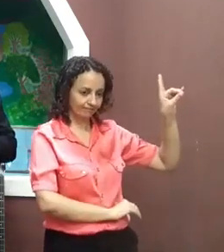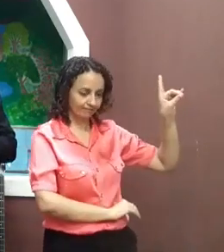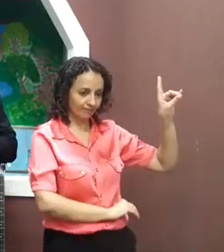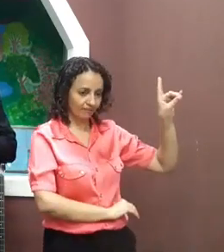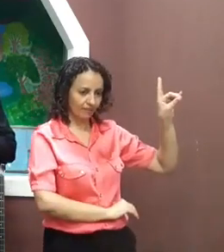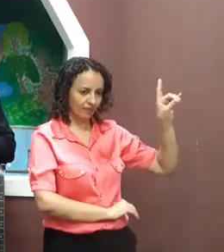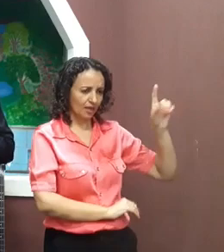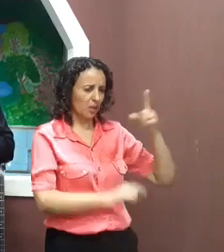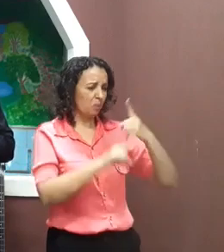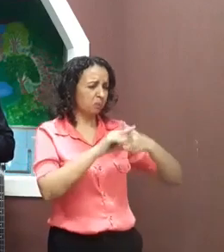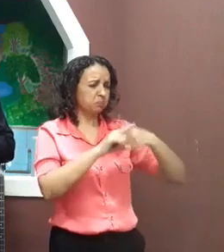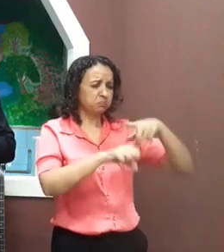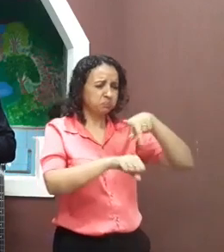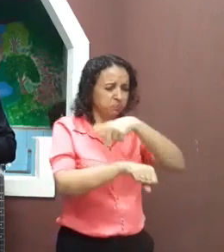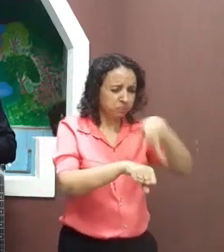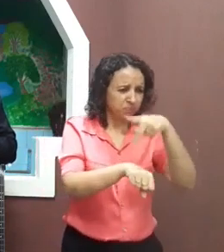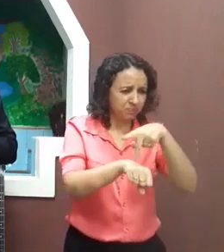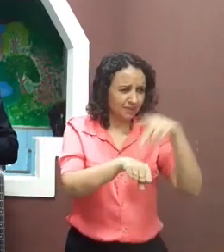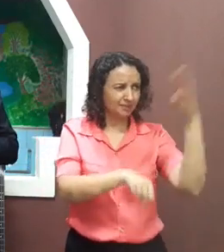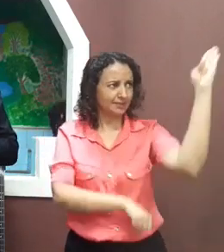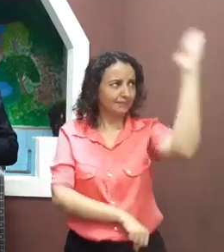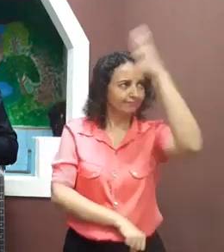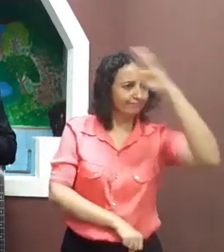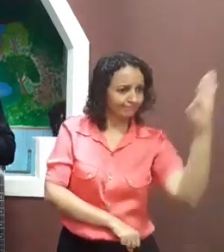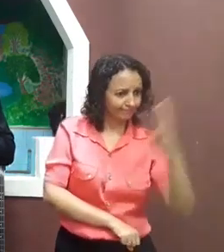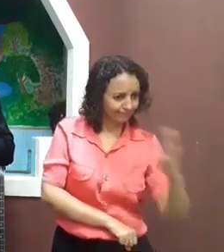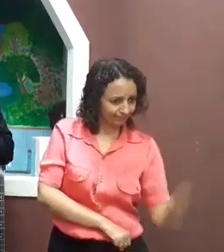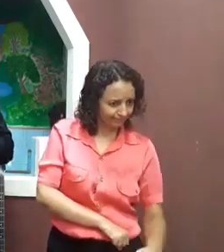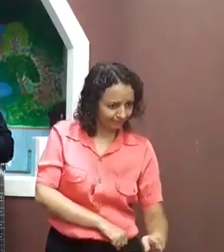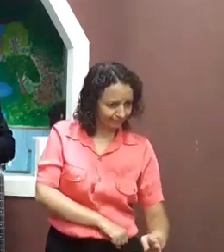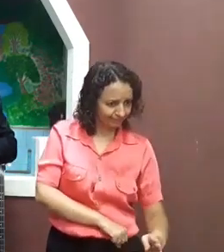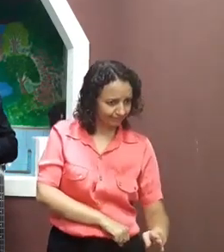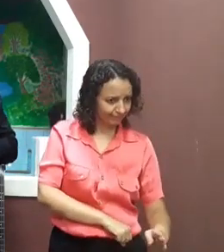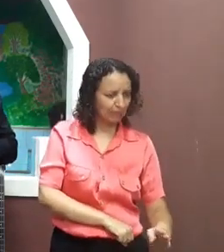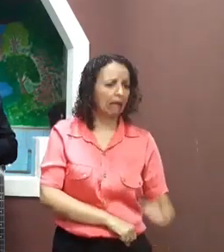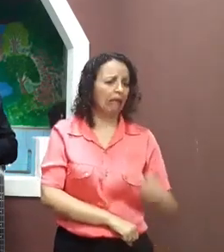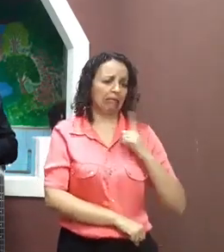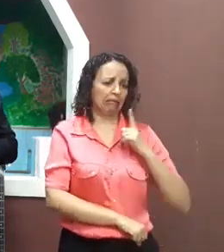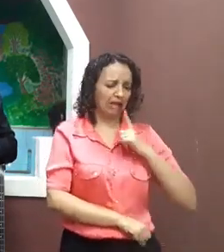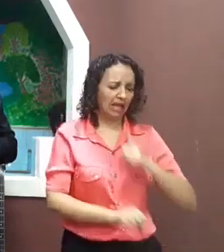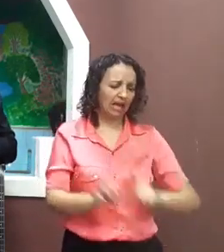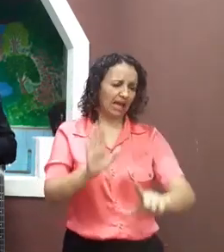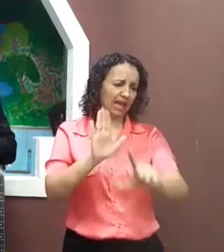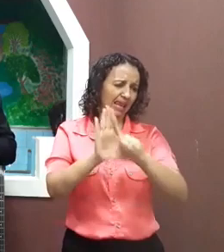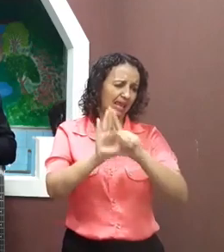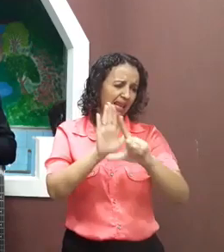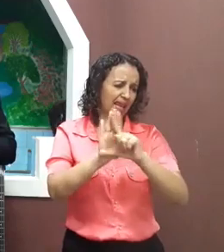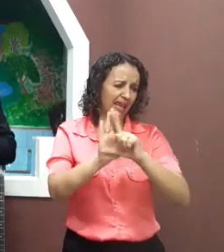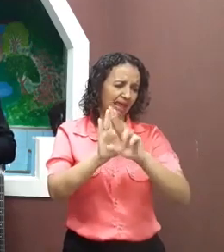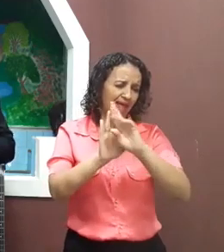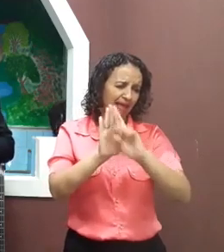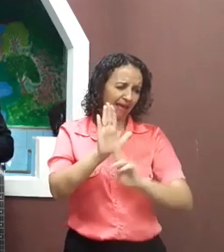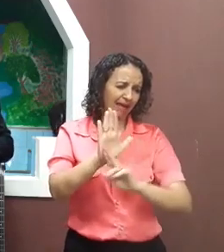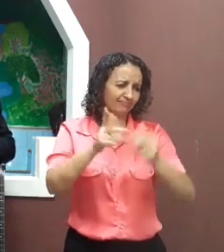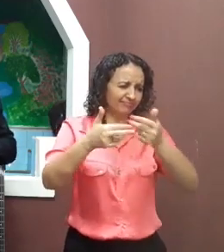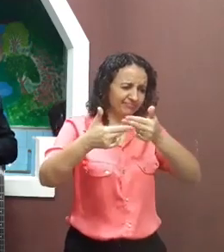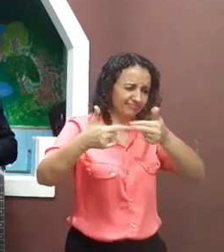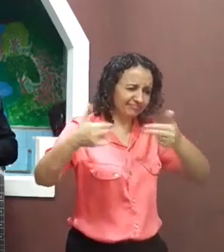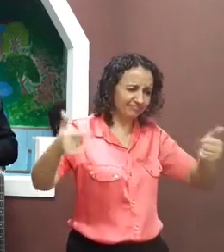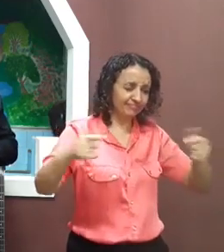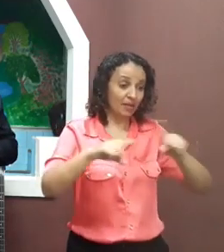Porque no nosso país tem um problema muito sério. Tem um monte de lei e poucos princípios em